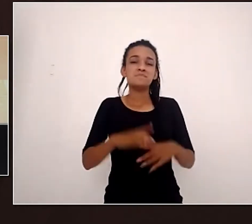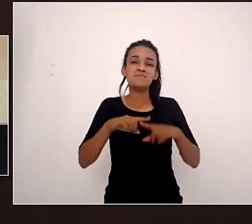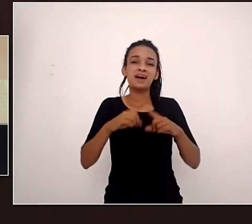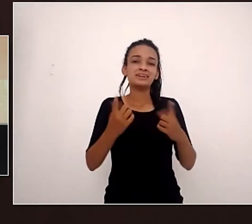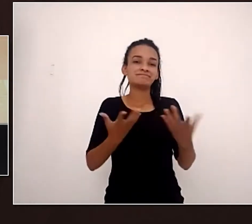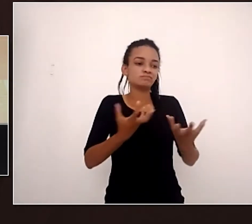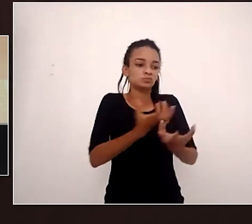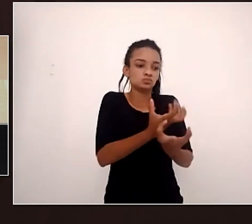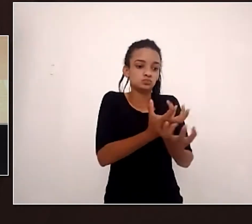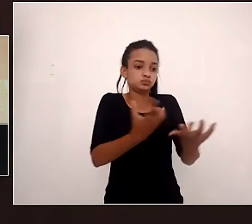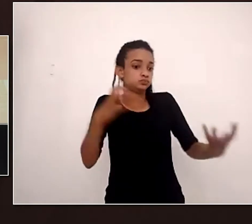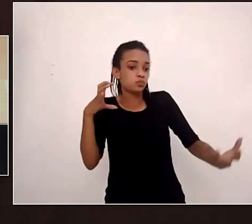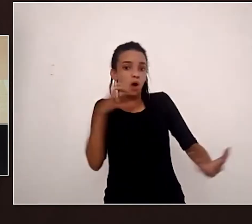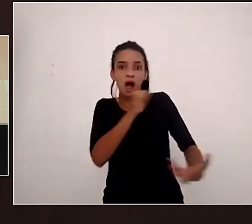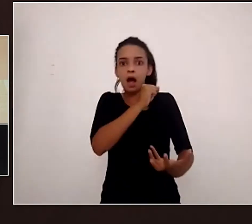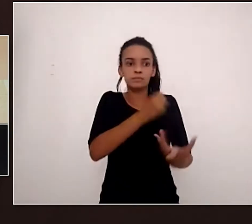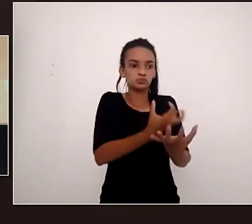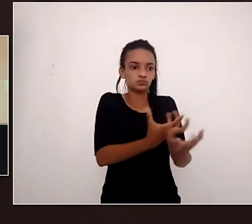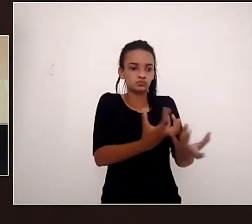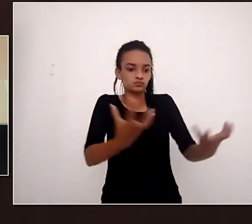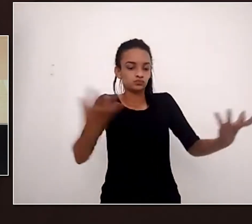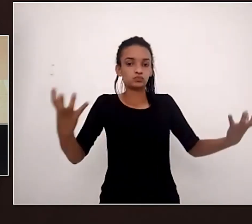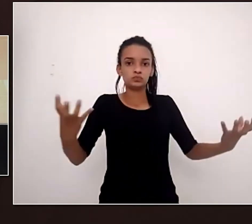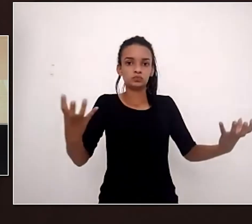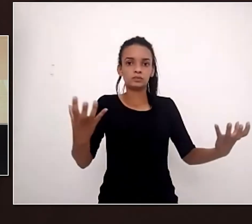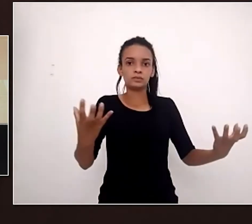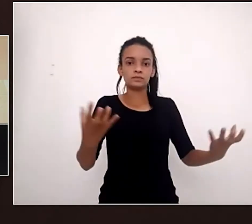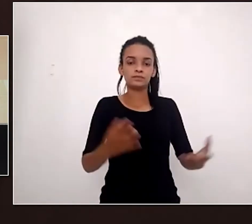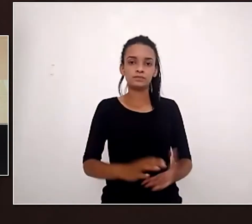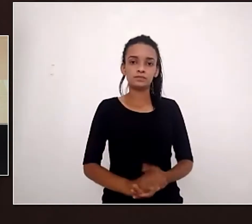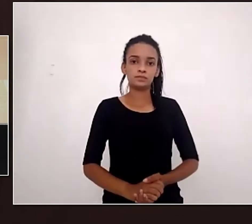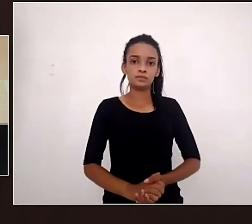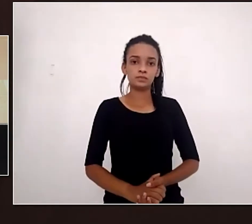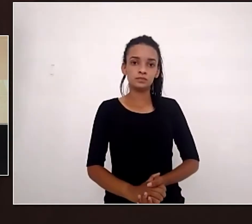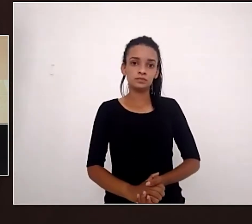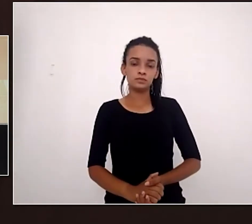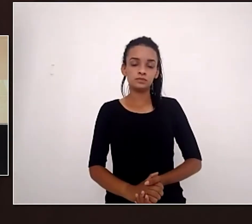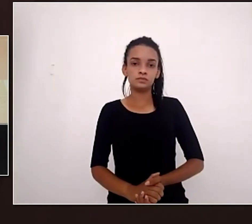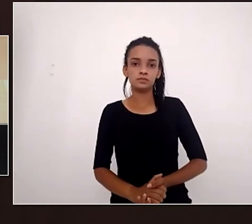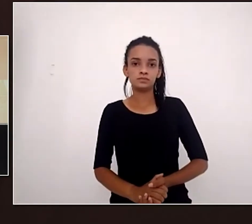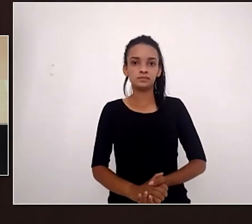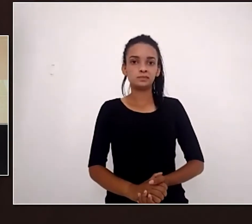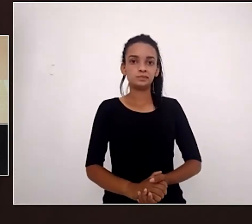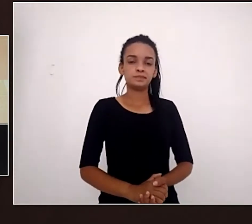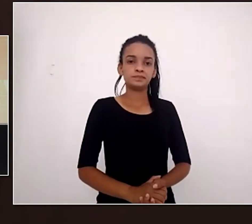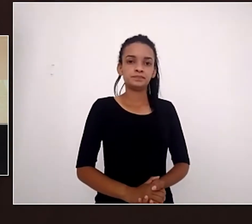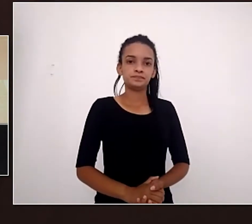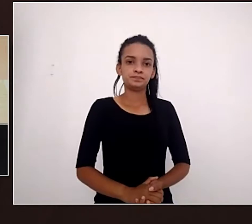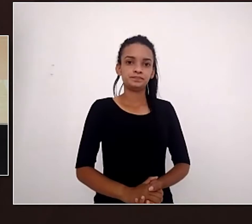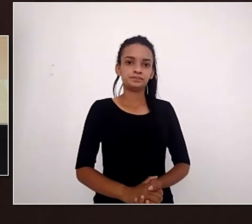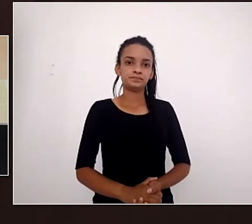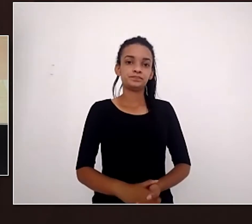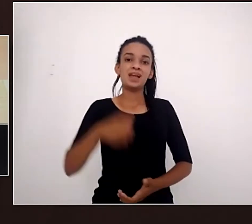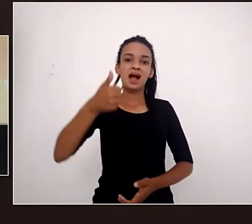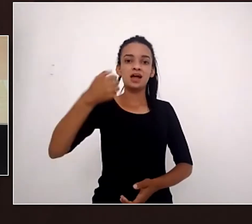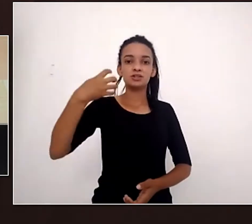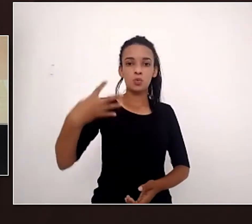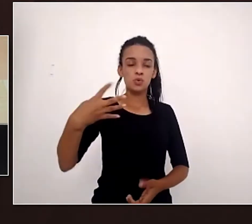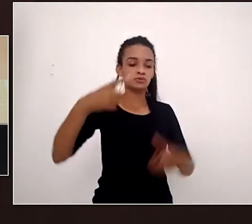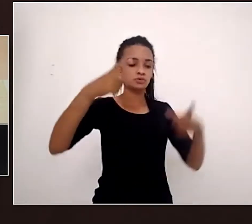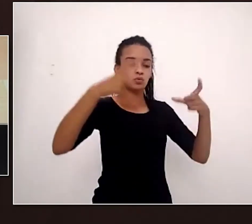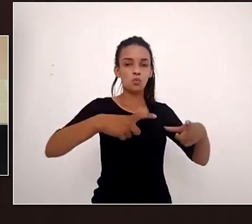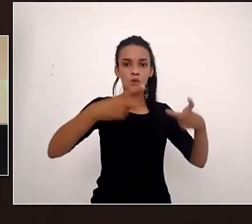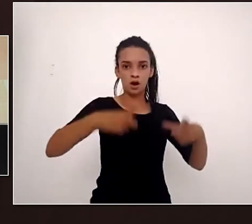né? Em chamas. E das 14 áreas, isso já dei essa informação, das 14 áreas, a cidade de Roma